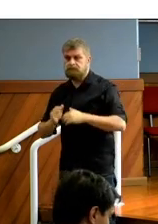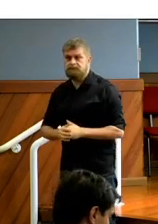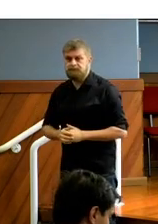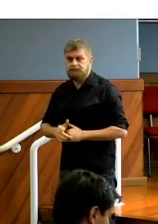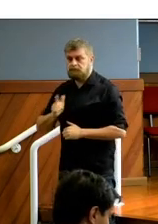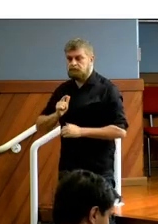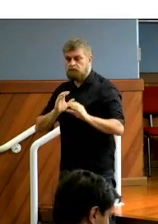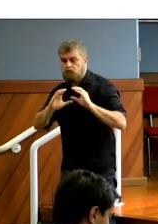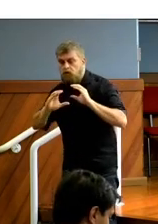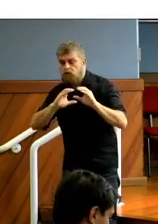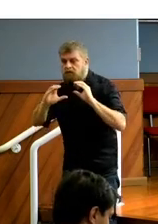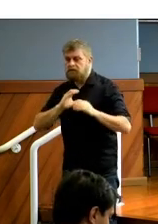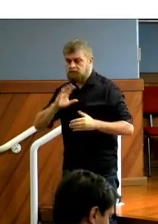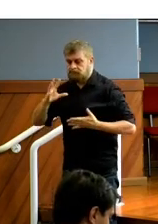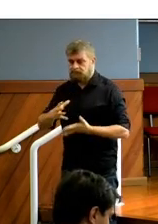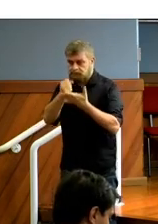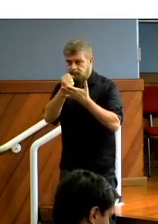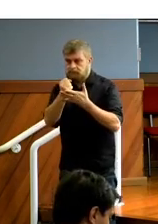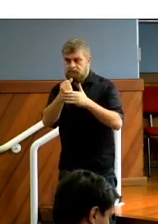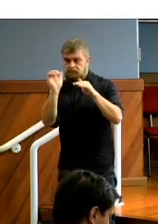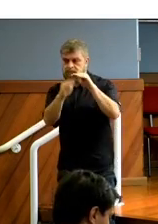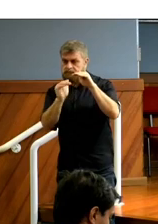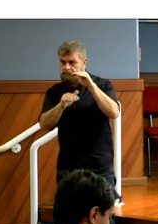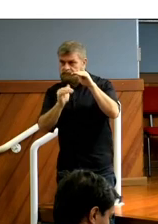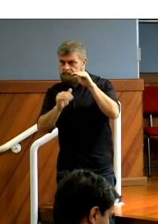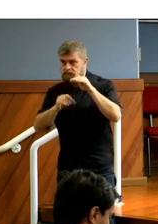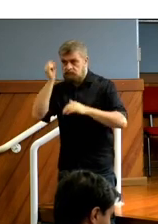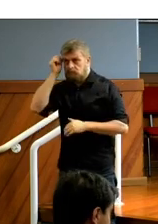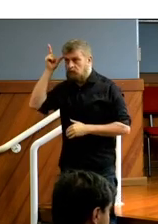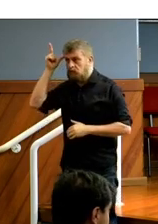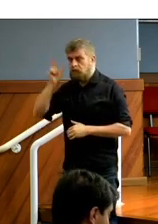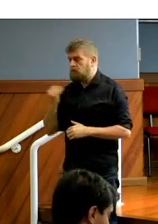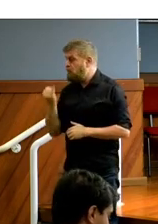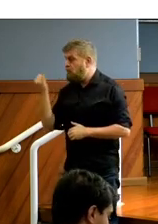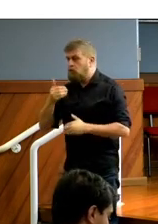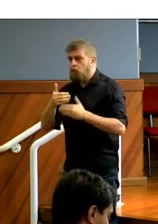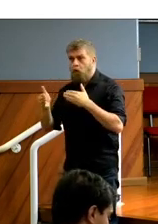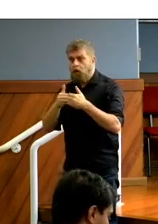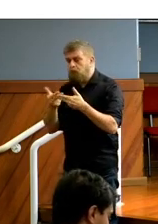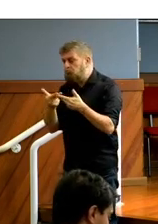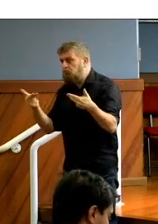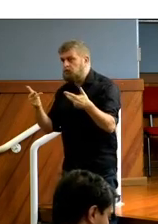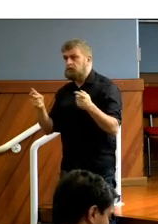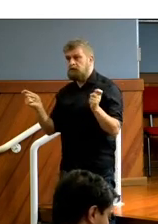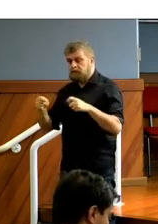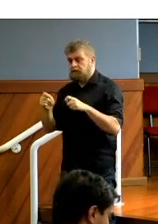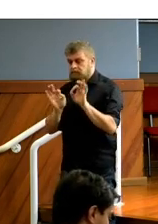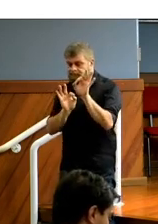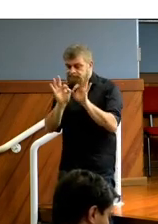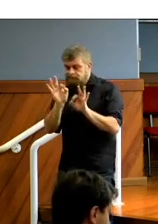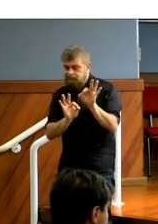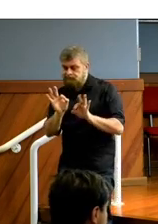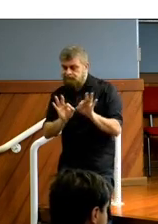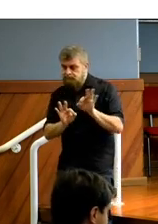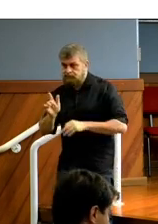de comunicação, de salvaguarda de acervos culturais, não importando qual seja, ela tem que ser organizada a partir